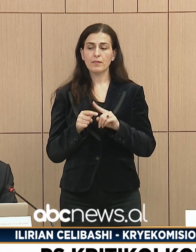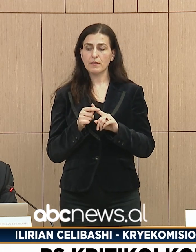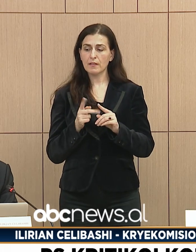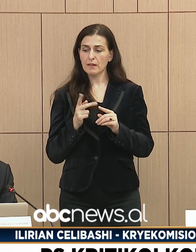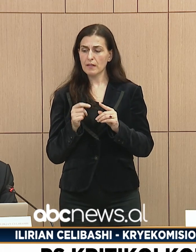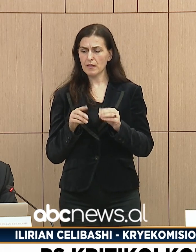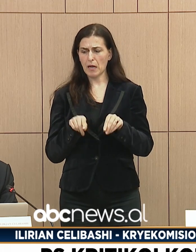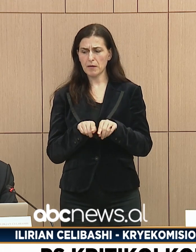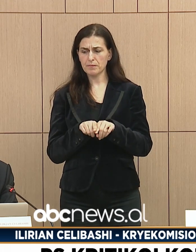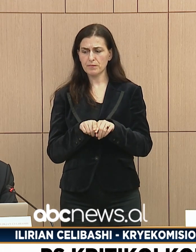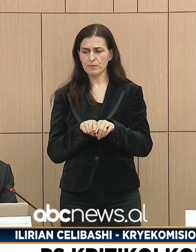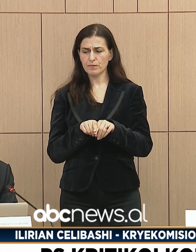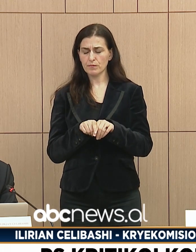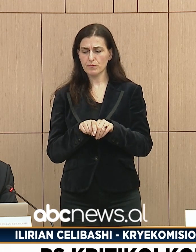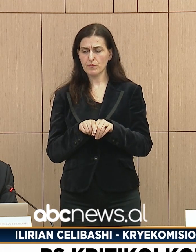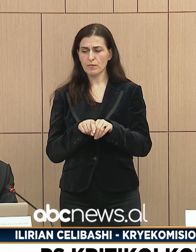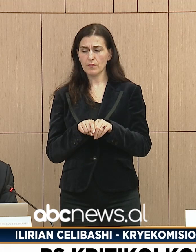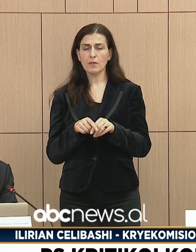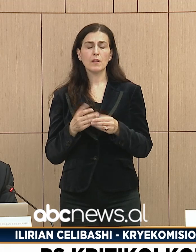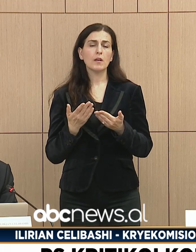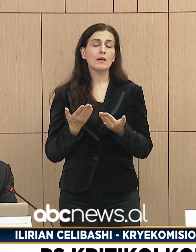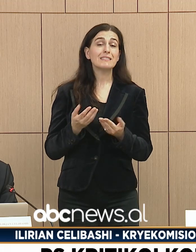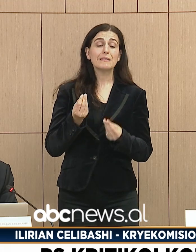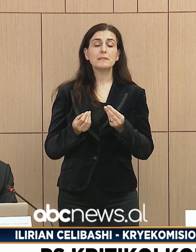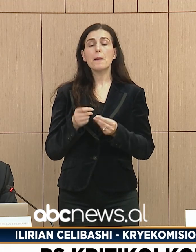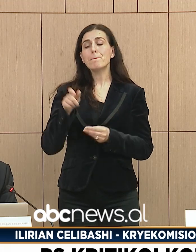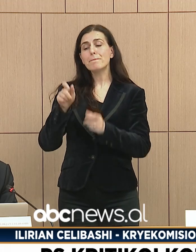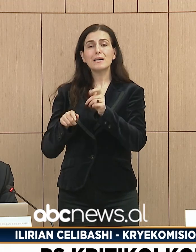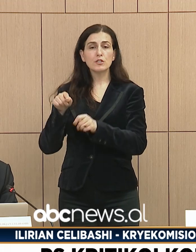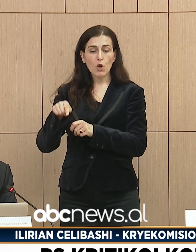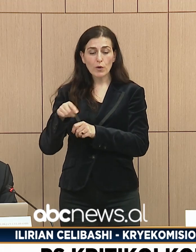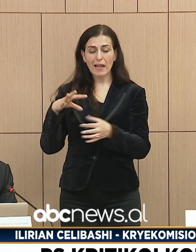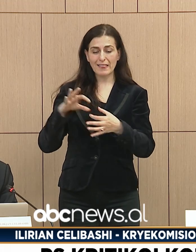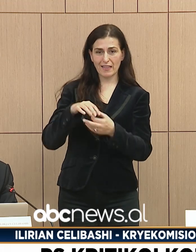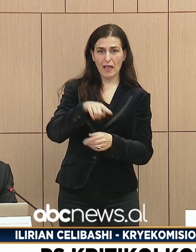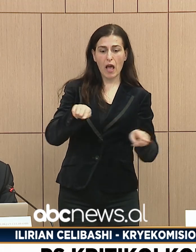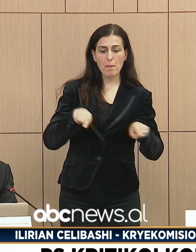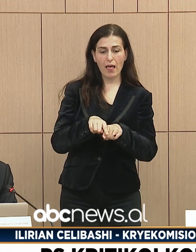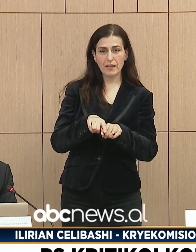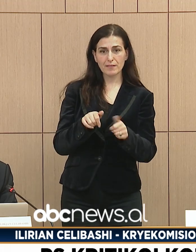ndoshta dhe ashtë themelor të në një votuese apo të disa votuese, pa tjetër që